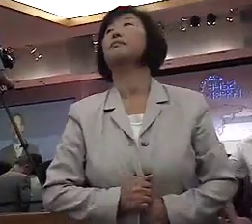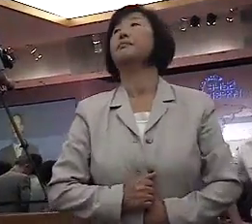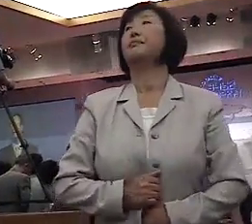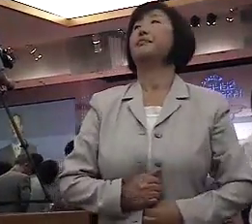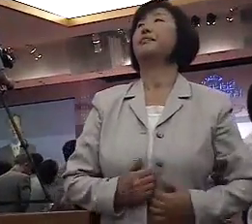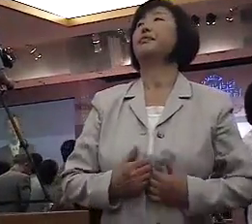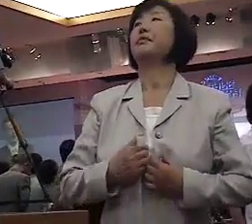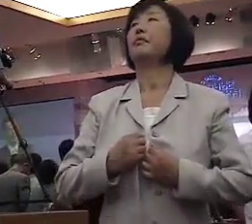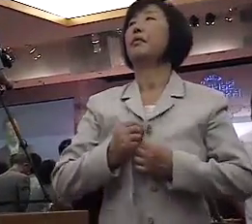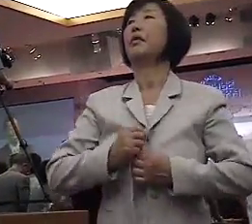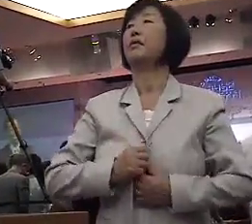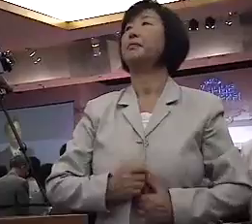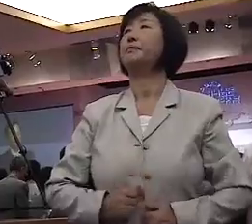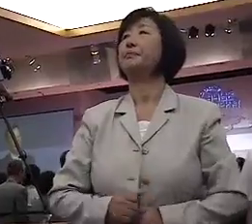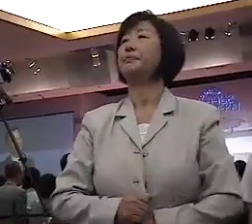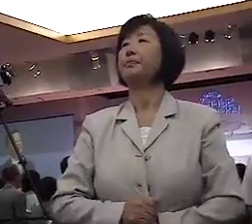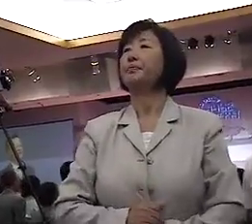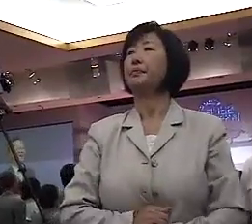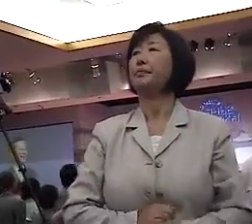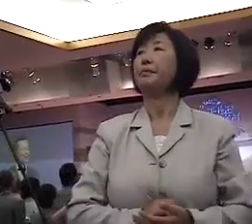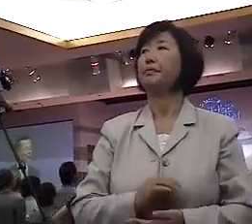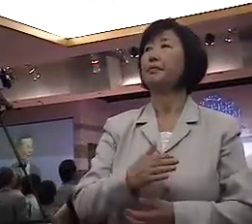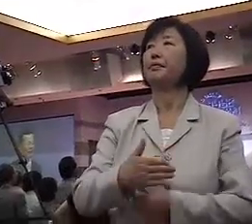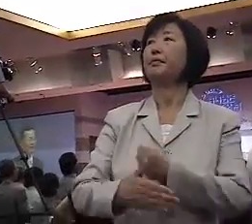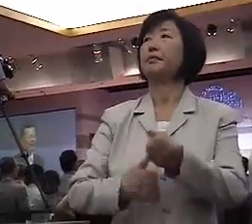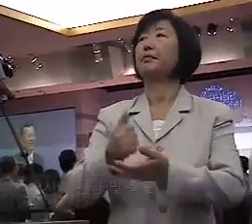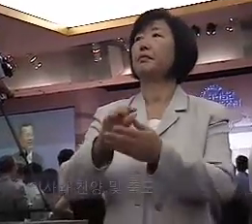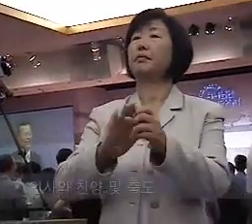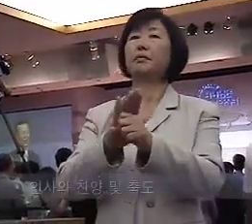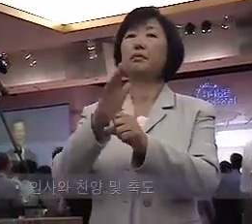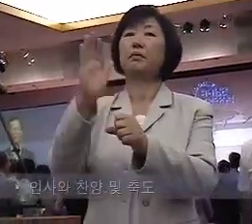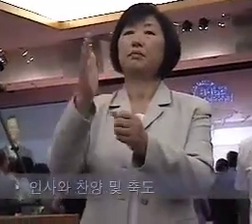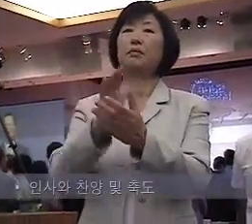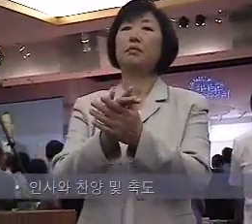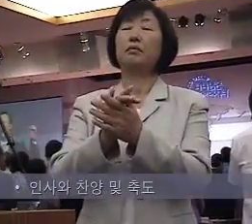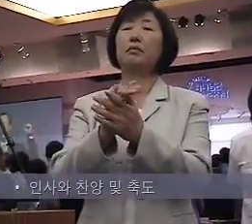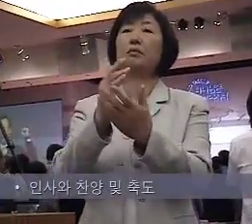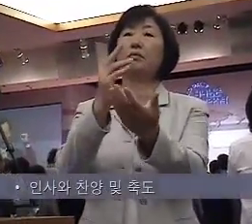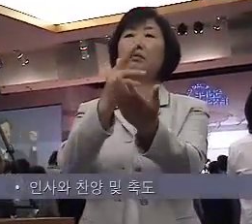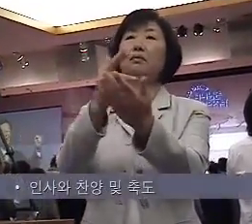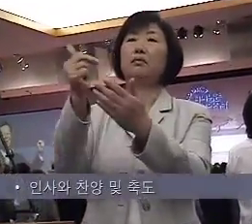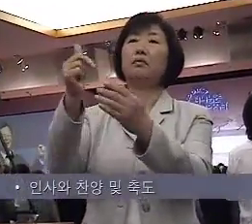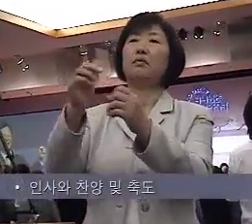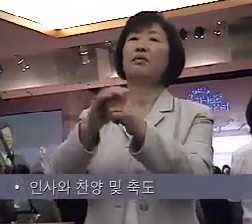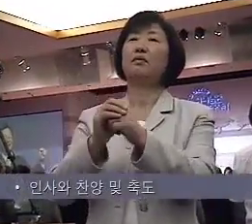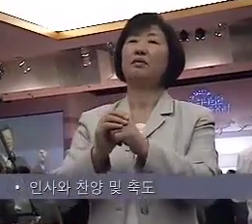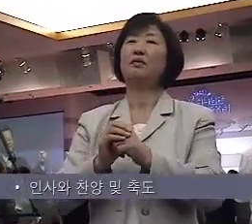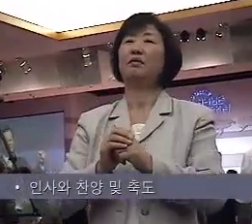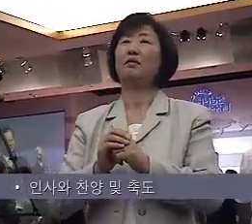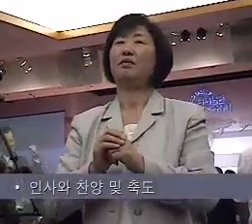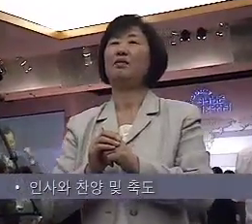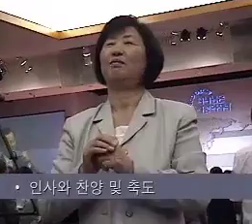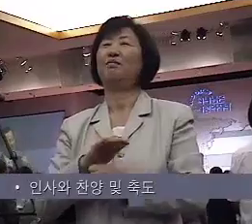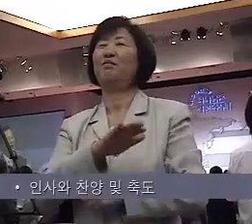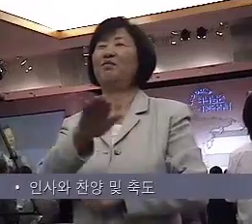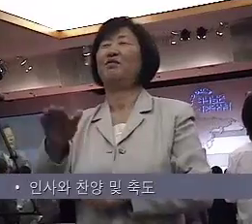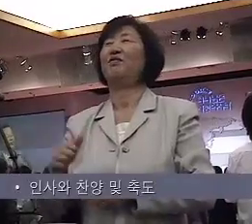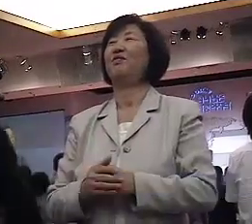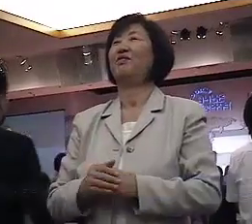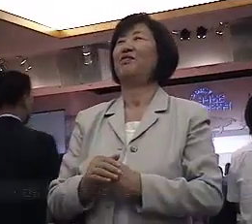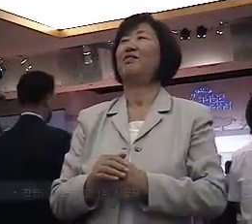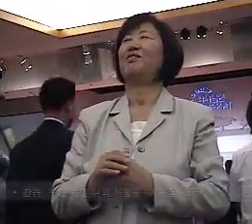주님 앞에 사랑 고백 드립시다. 하나님의 사랑이 되십니다. 주님 앞에 사랑을 고백할 때 우리에게